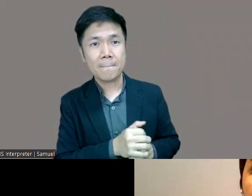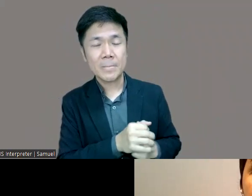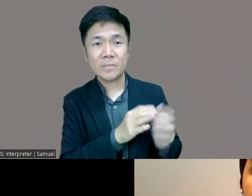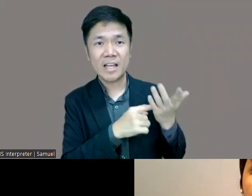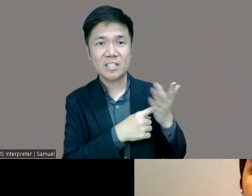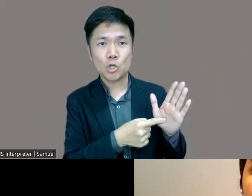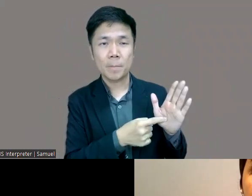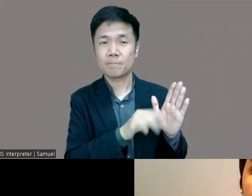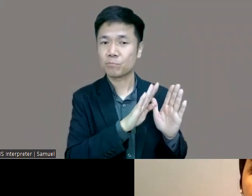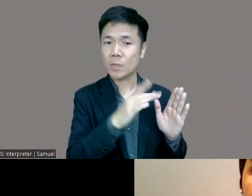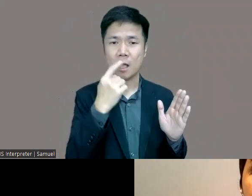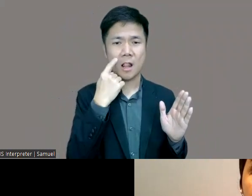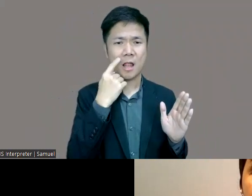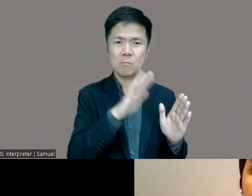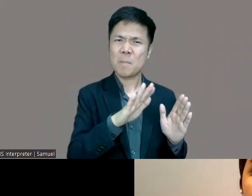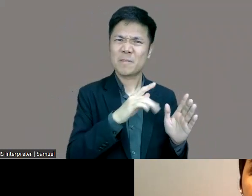et